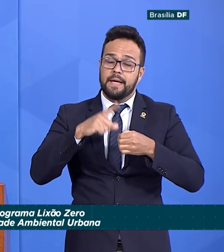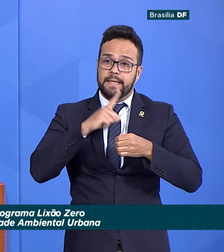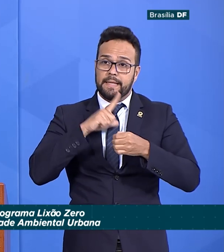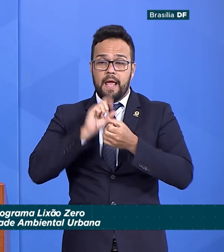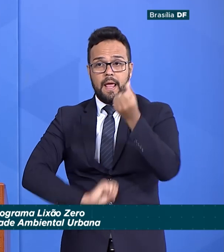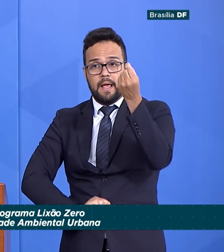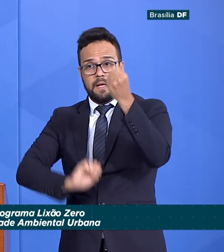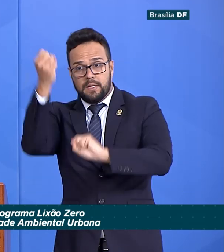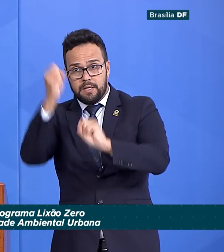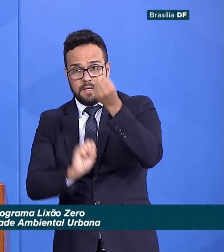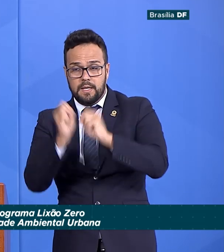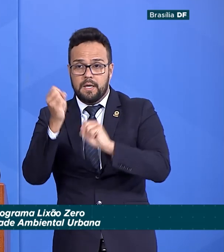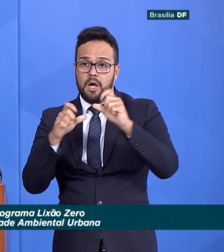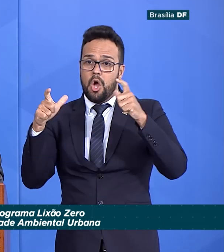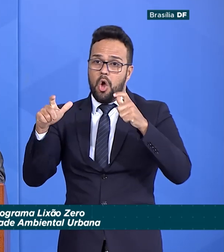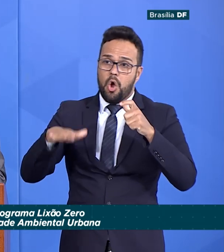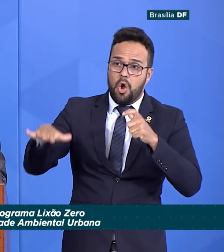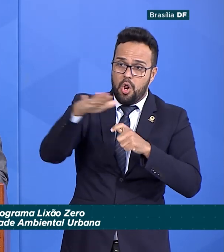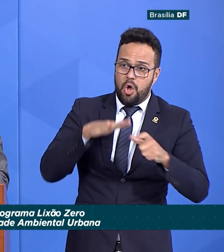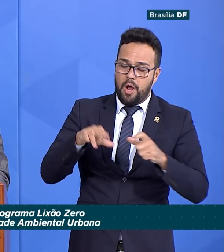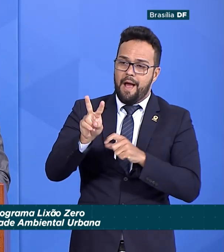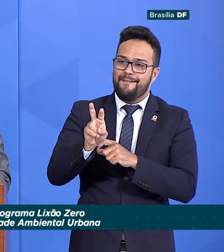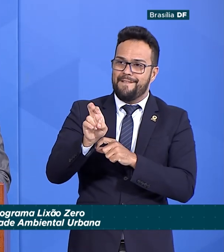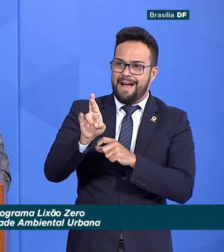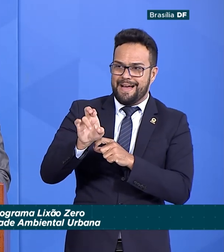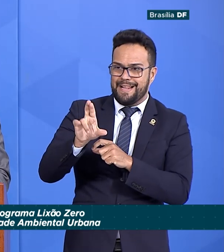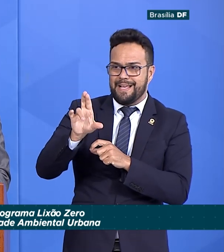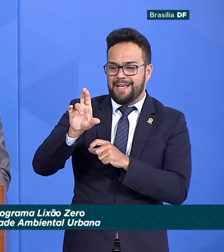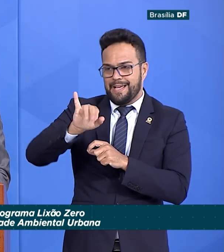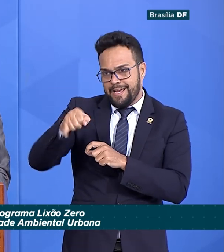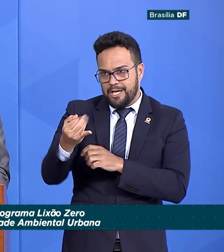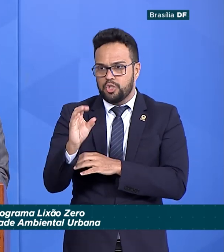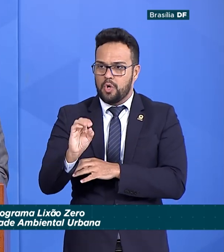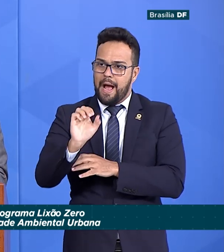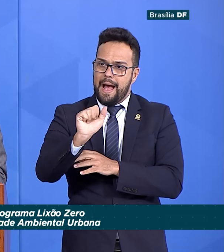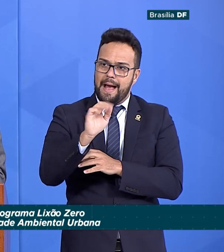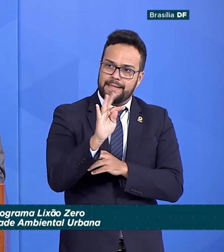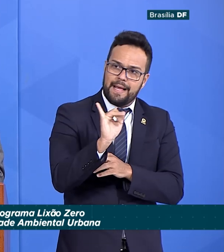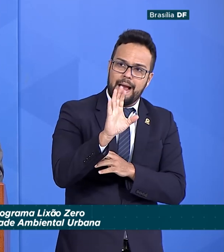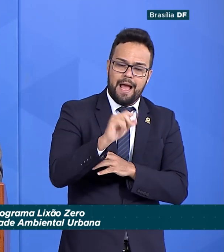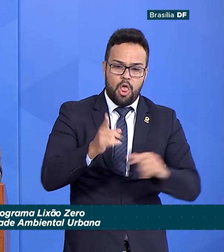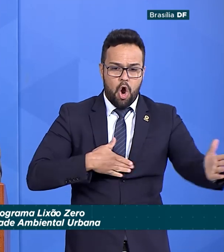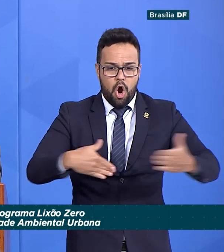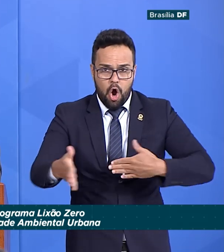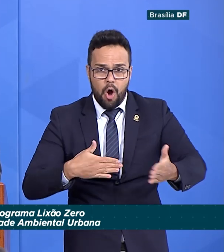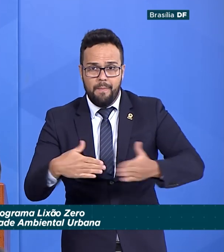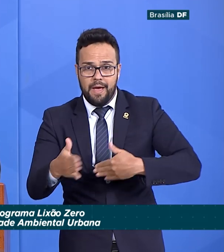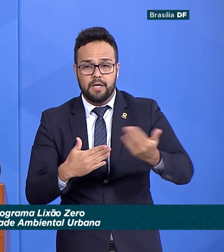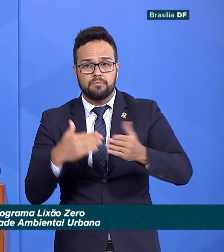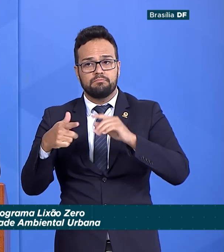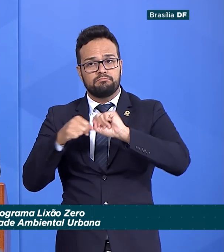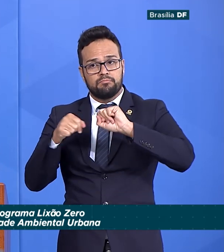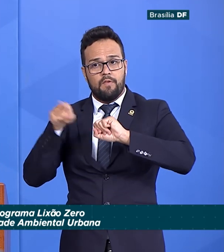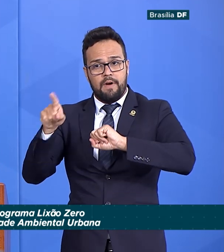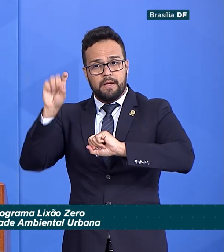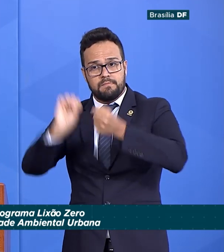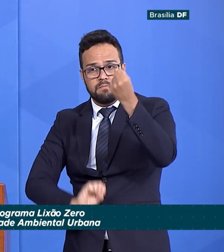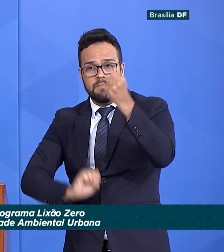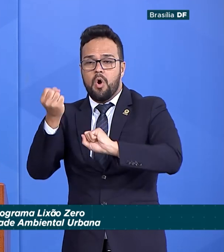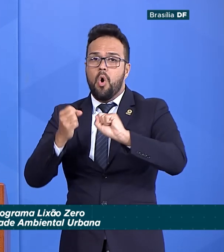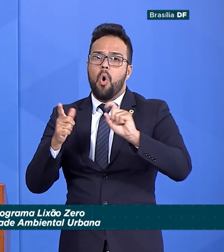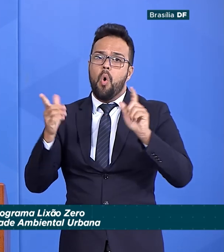produtivo, da cadeia, do varejo, atacado, enfim, a parte do comércio, nós hoje avançamos um pouco